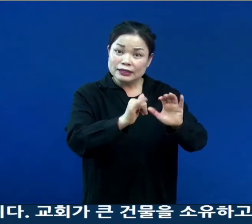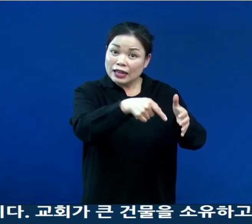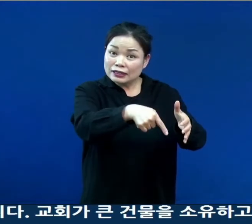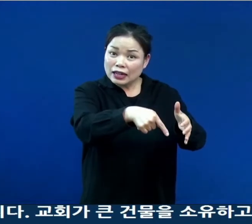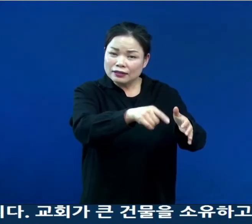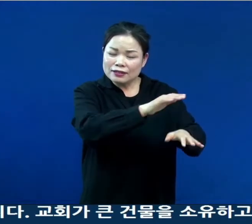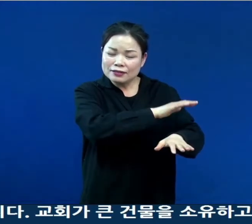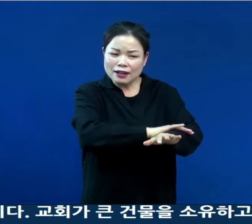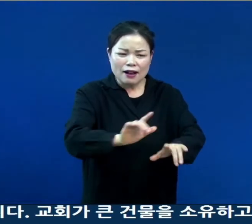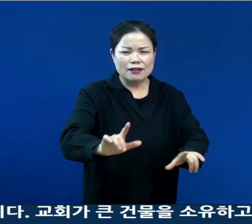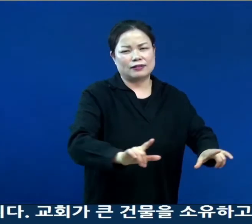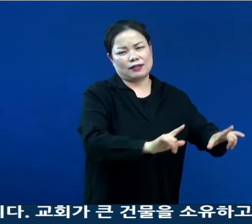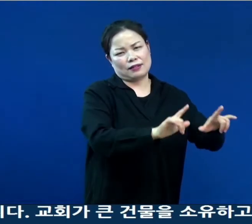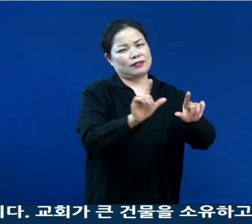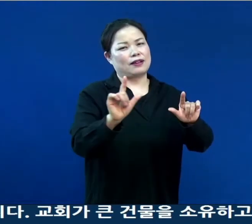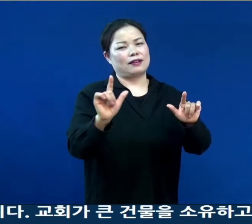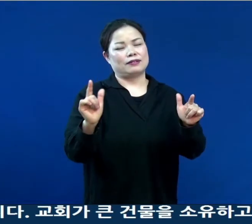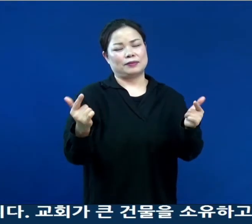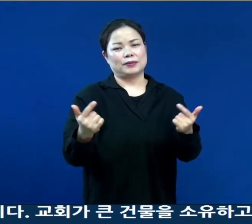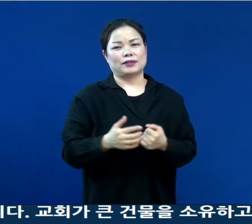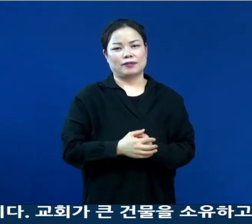세상에서 잘 사는 것이 아닙니다.